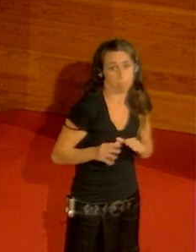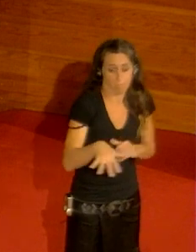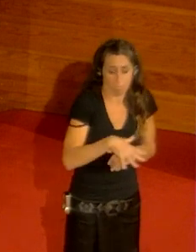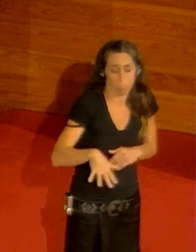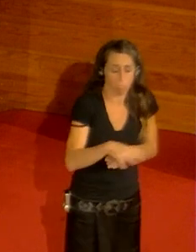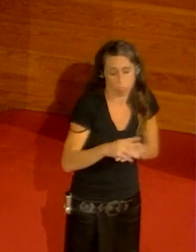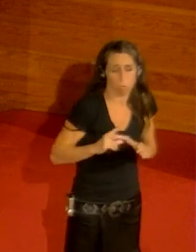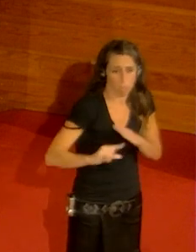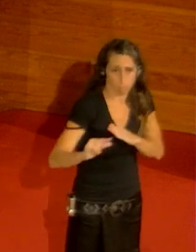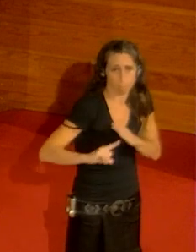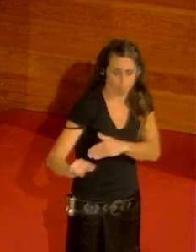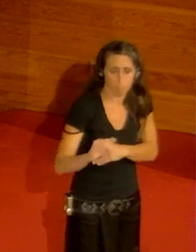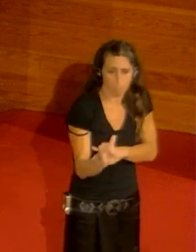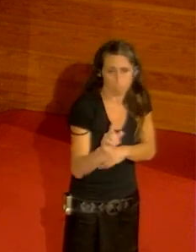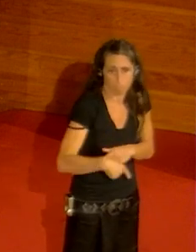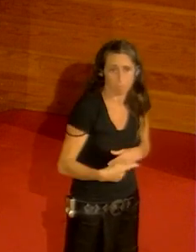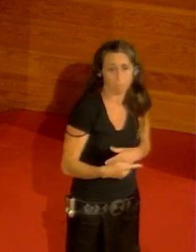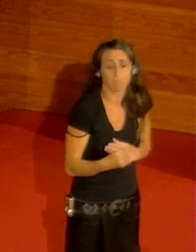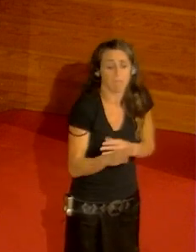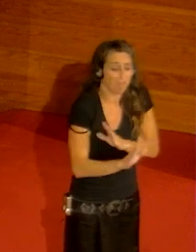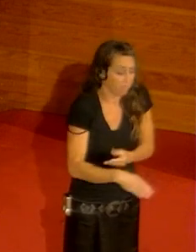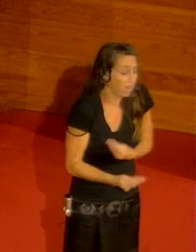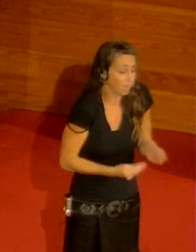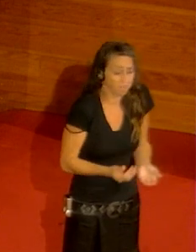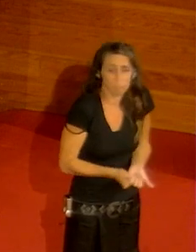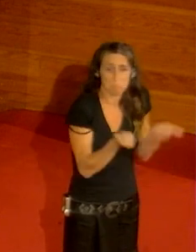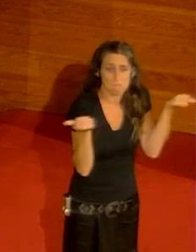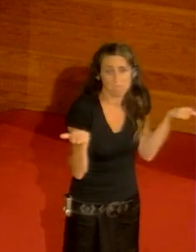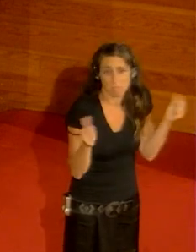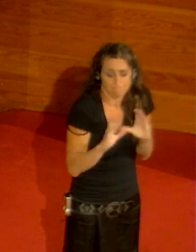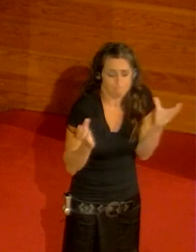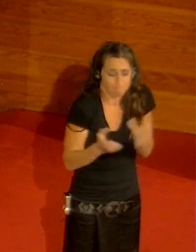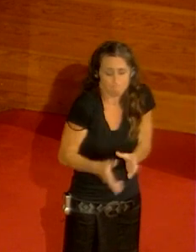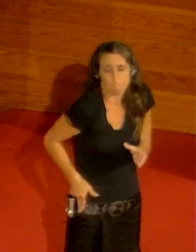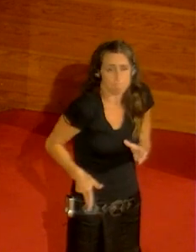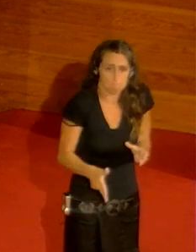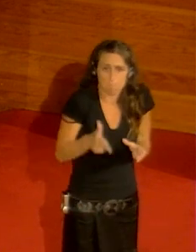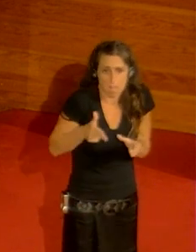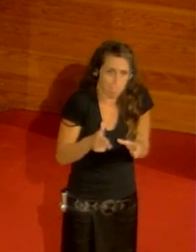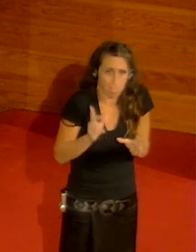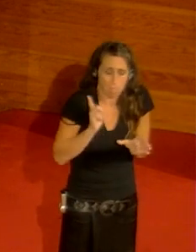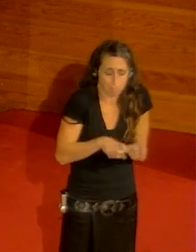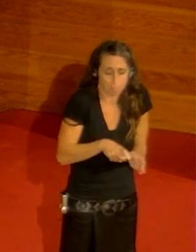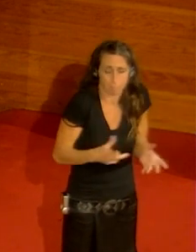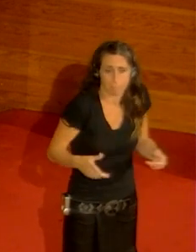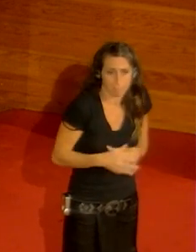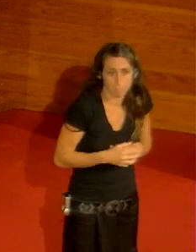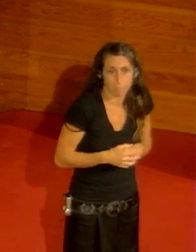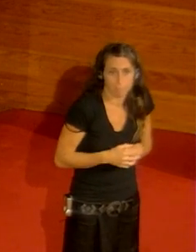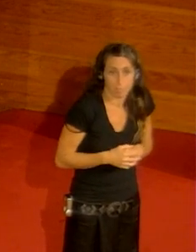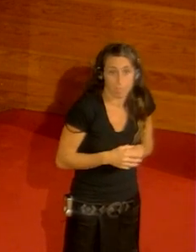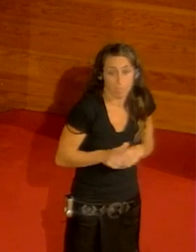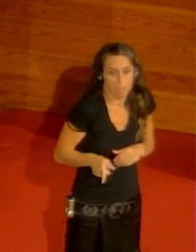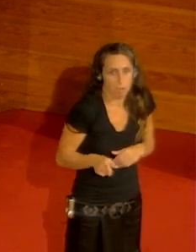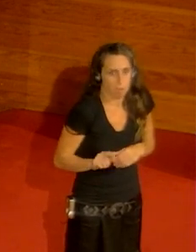pues me uno a una milicia que encima ahora las milicias conscientes de esta situación están empezando a pagar sueldos